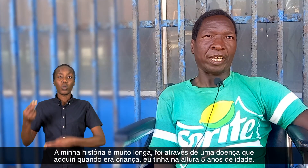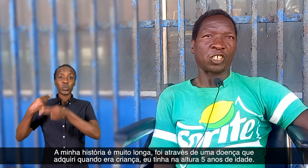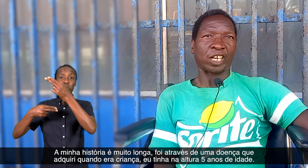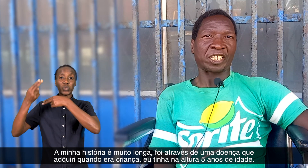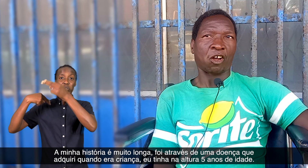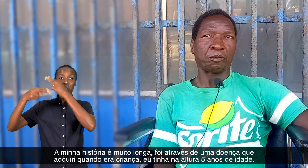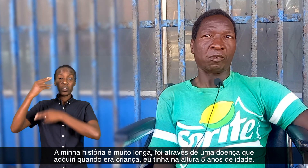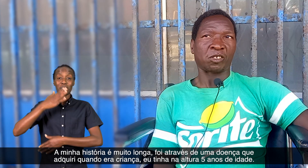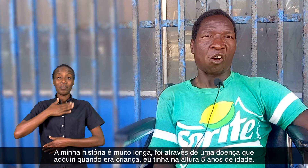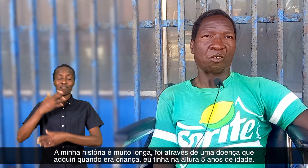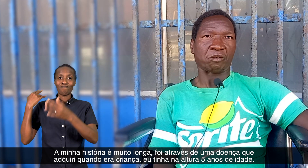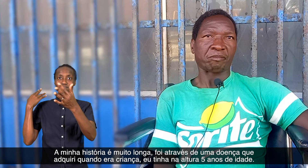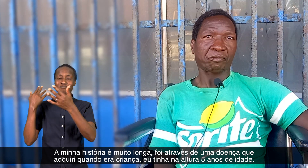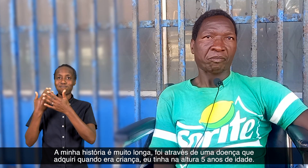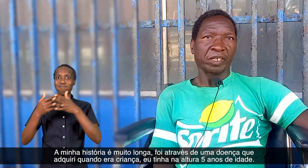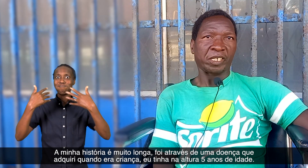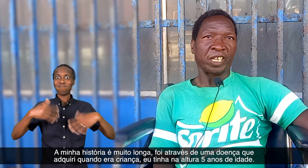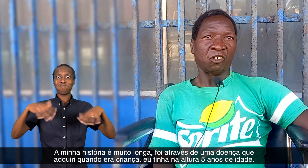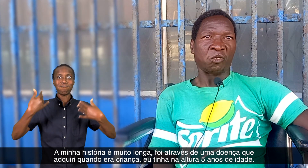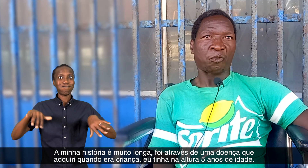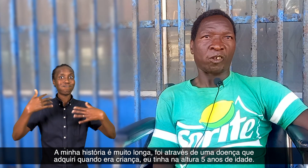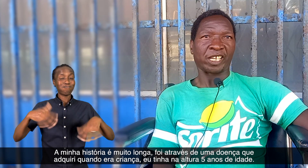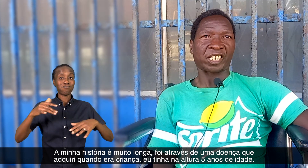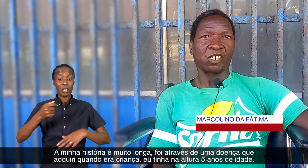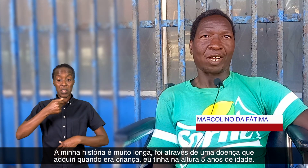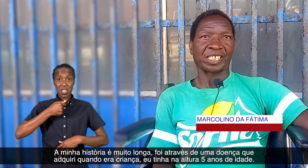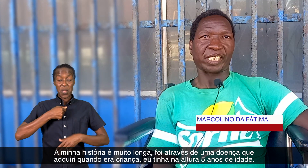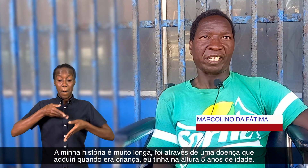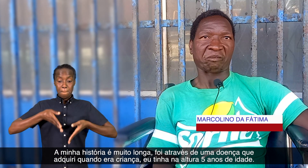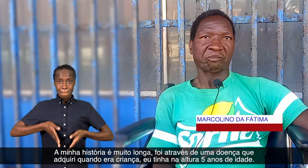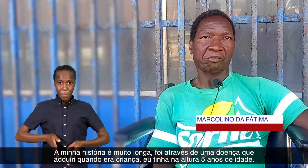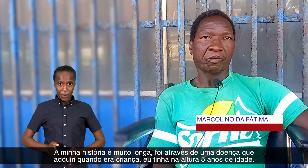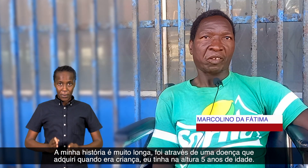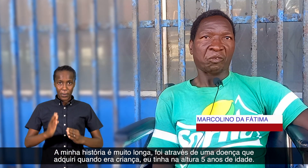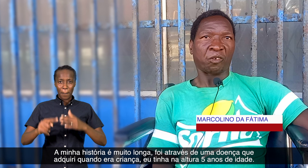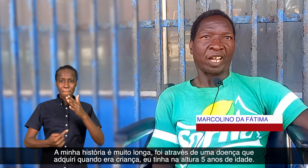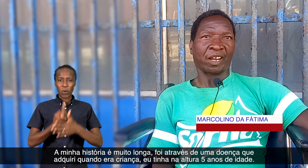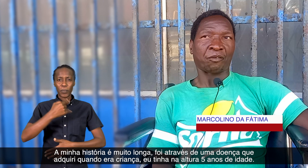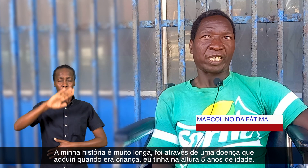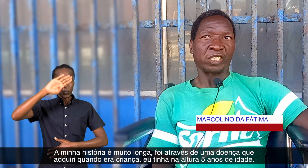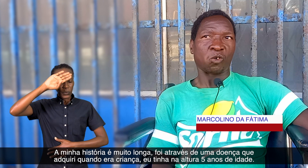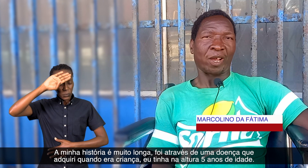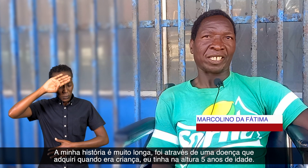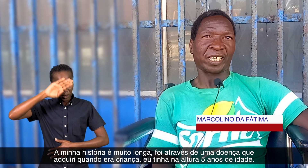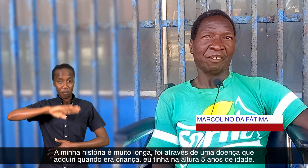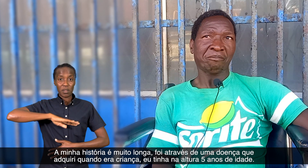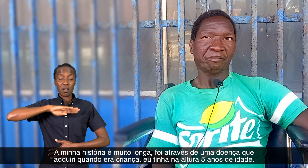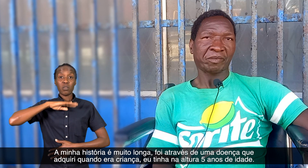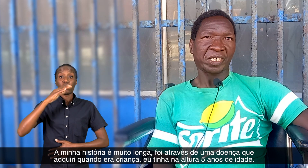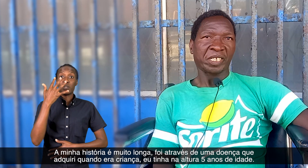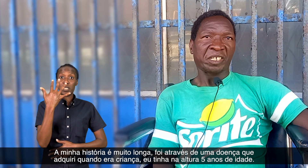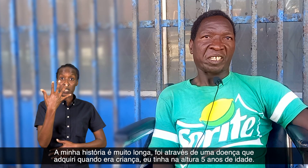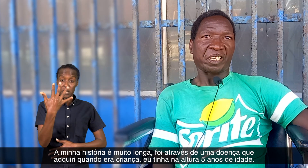A minha história é muito longa. Eu não fui nascido assim. Foi através de doença.